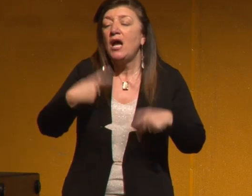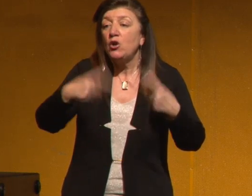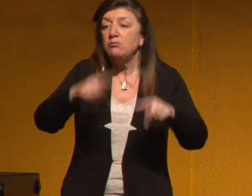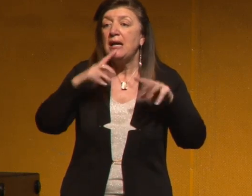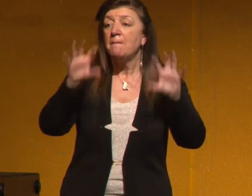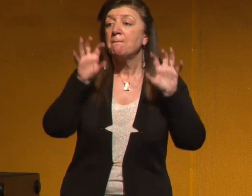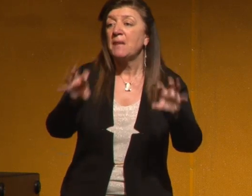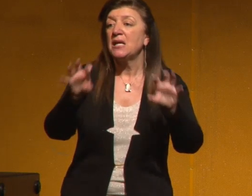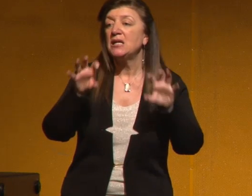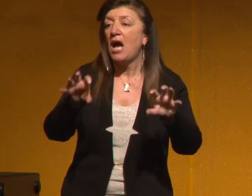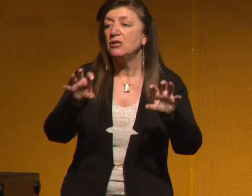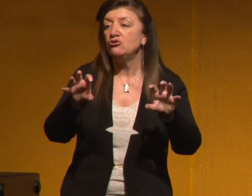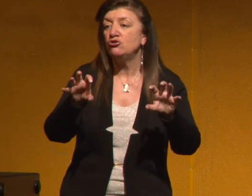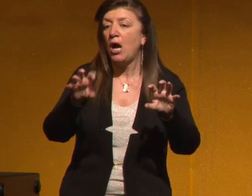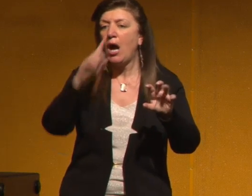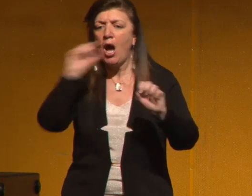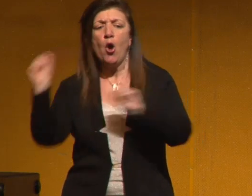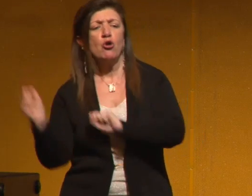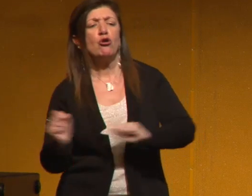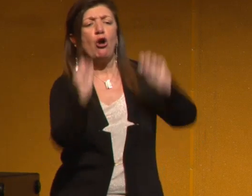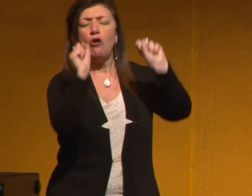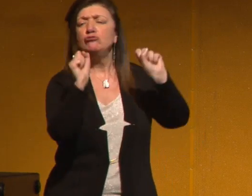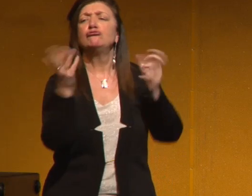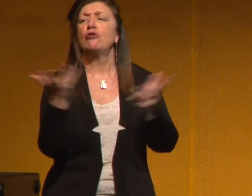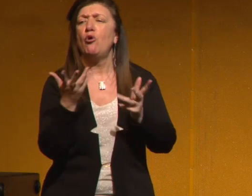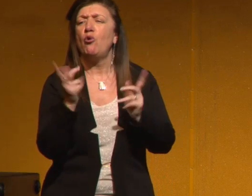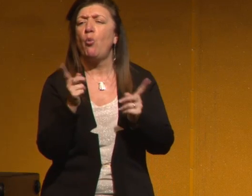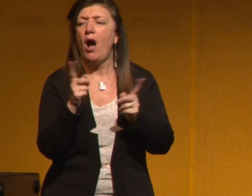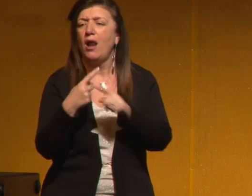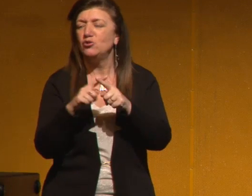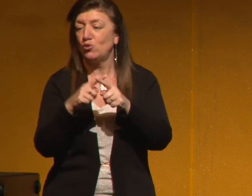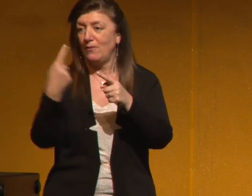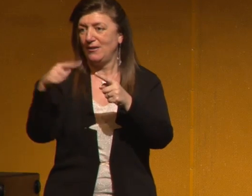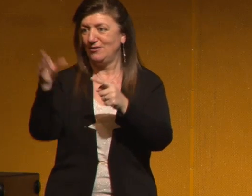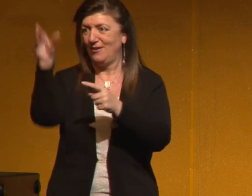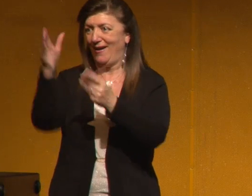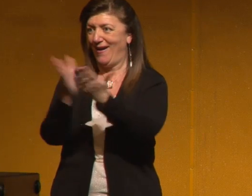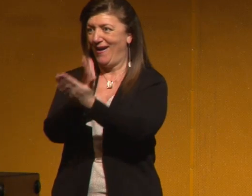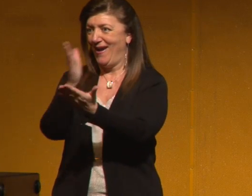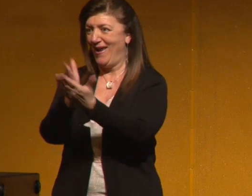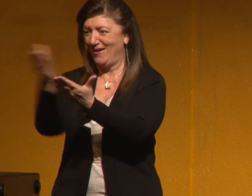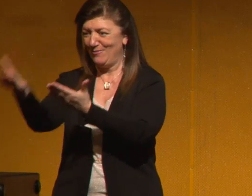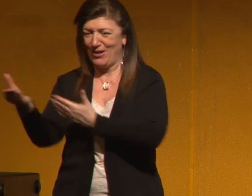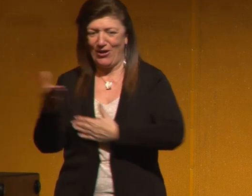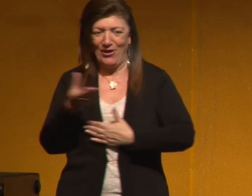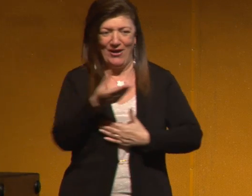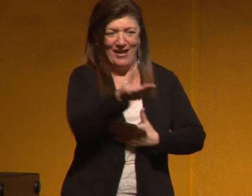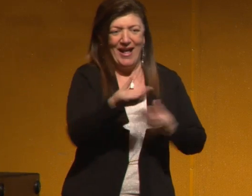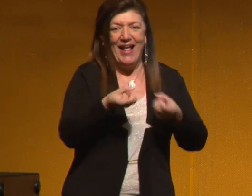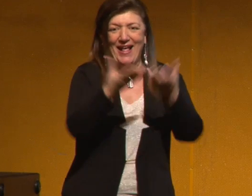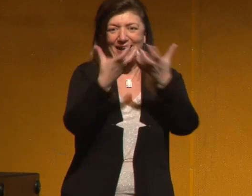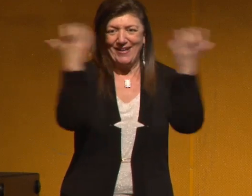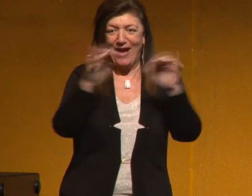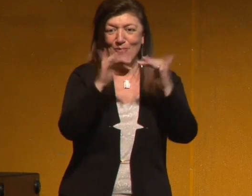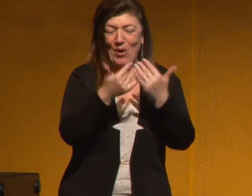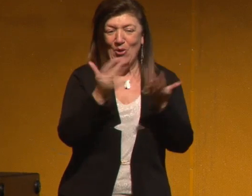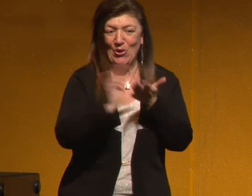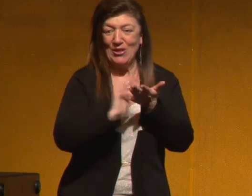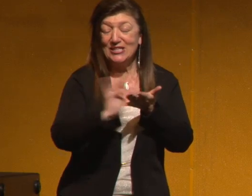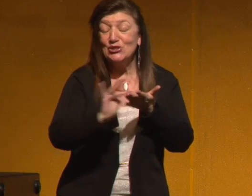sono i libri la lettura che offre che richiede approfondimento che non concede scappatoia del fluttuante mondo digitale